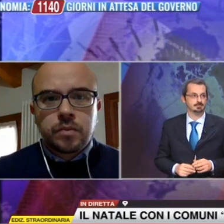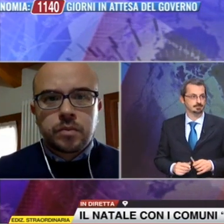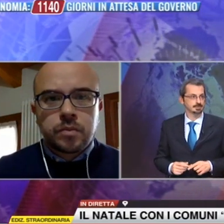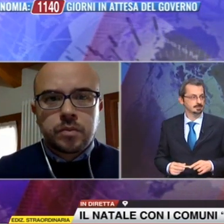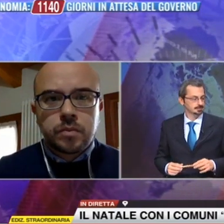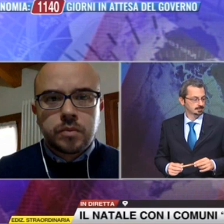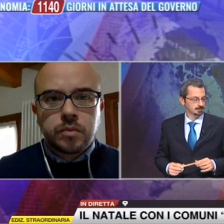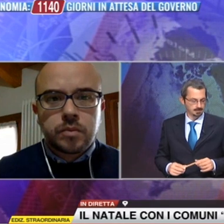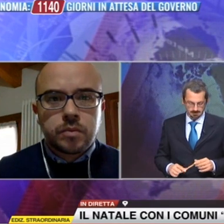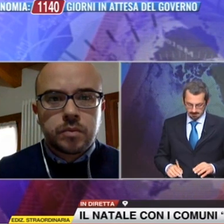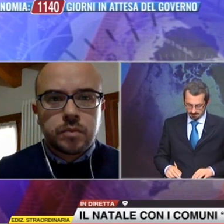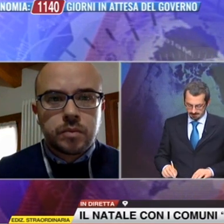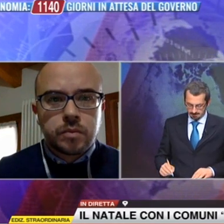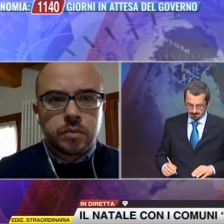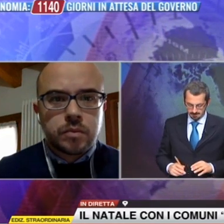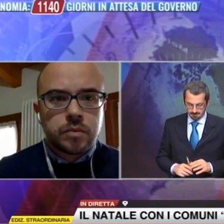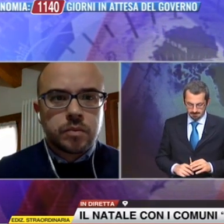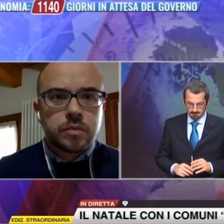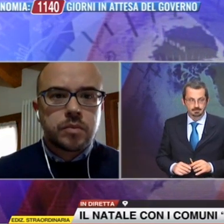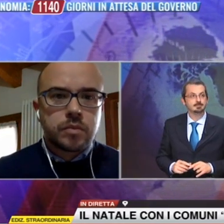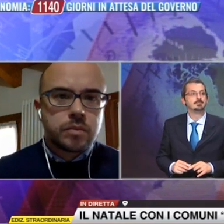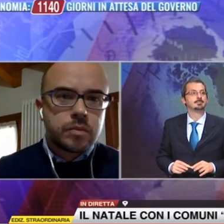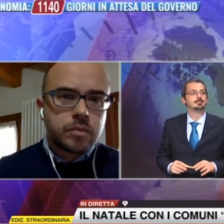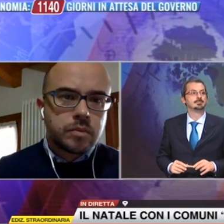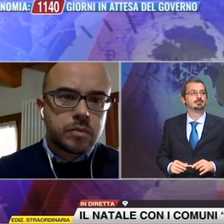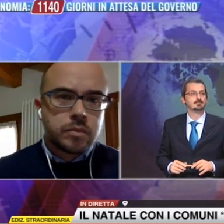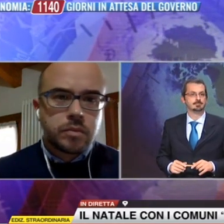norme nel modo più